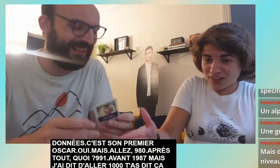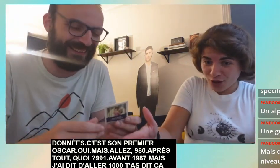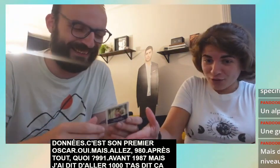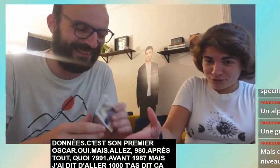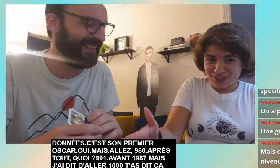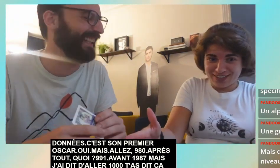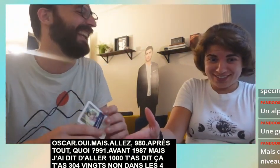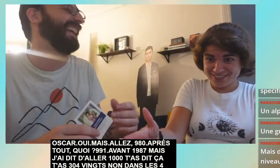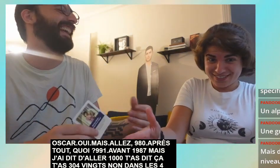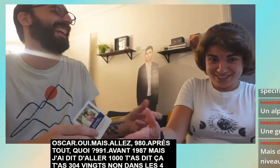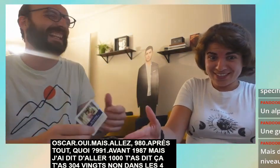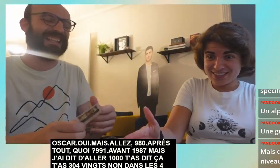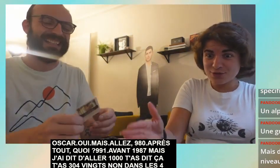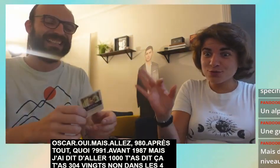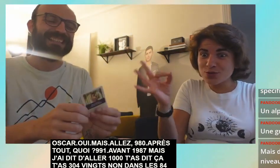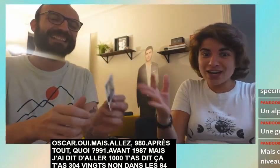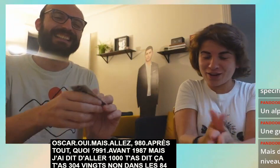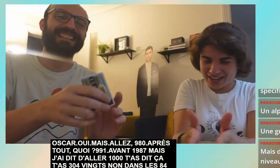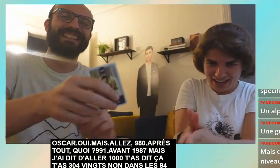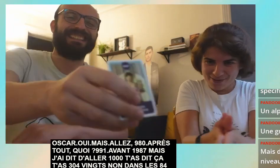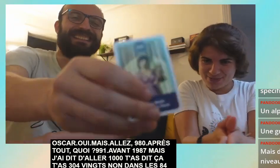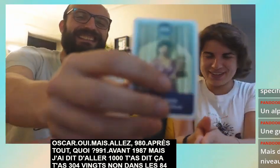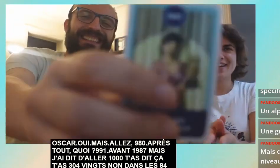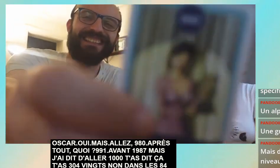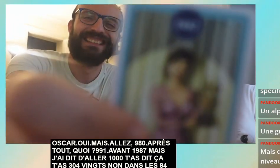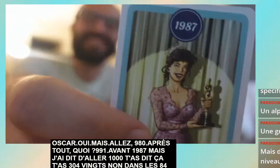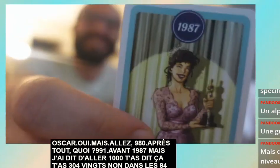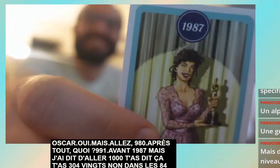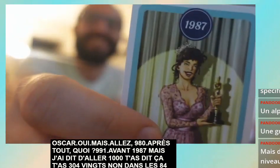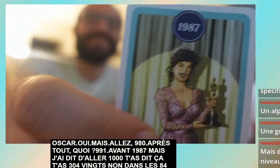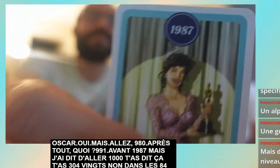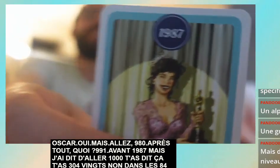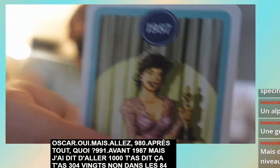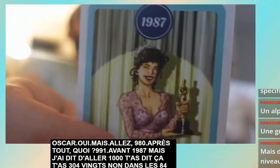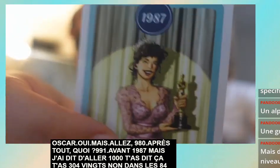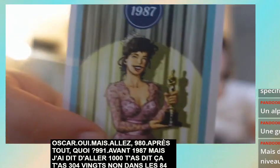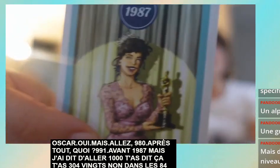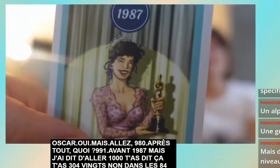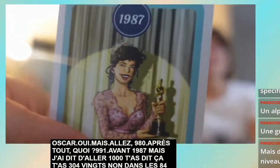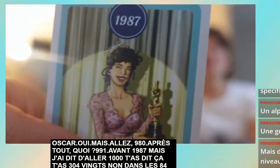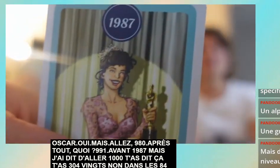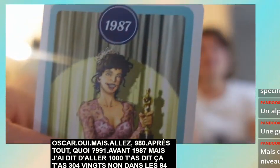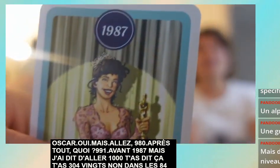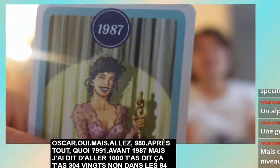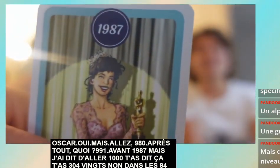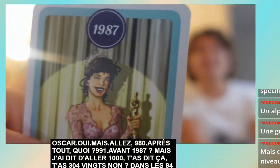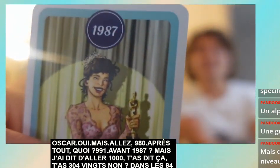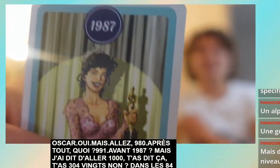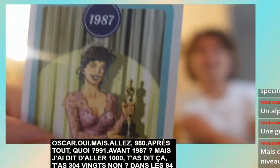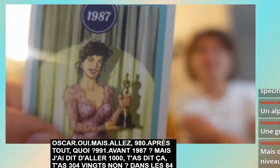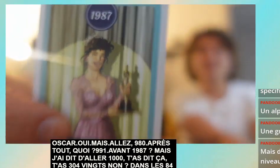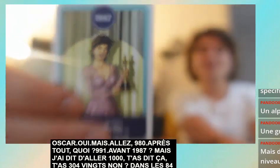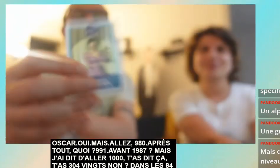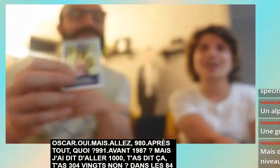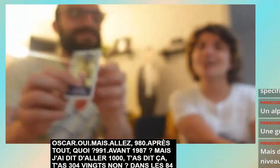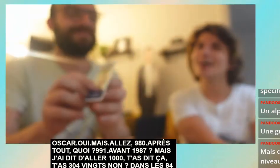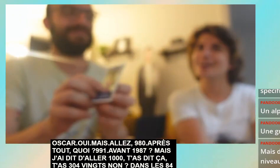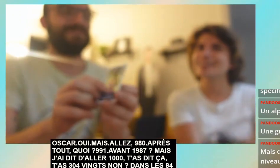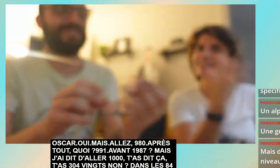89. Oui, ok, après. Oui, bon. Dans la tête. Voilà. Ça va, c'est